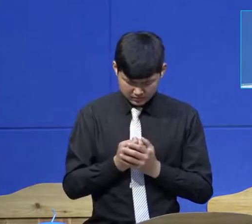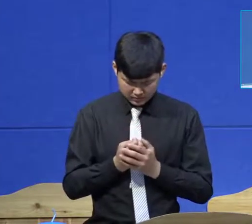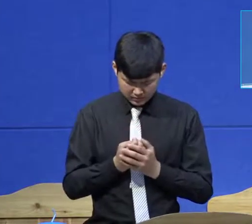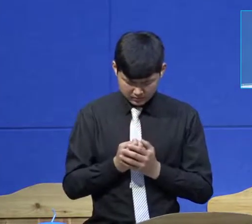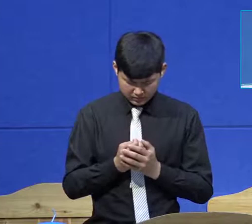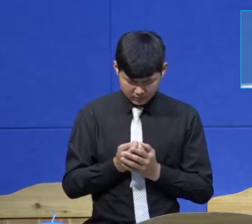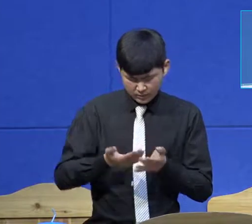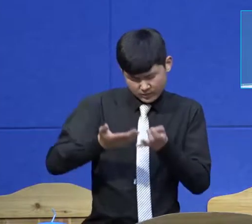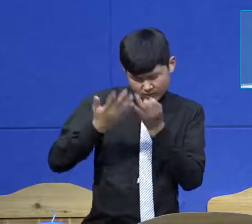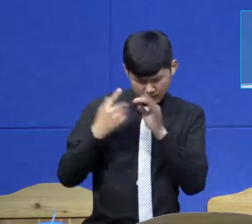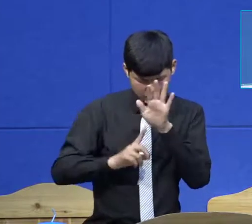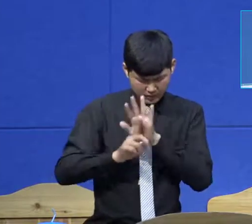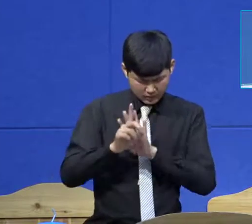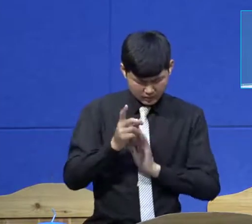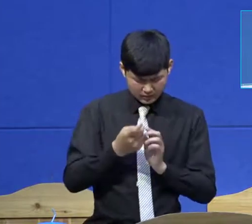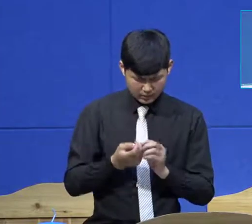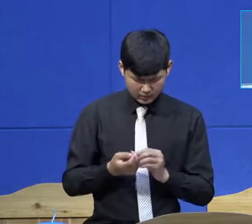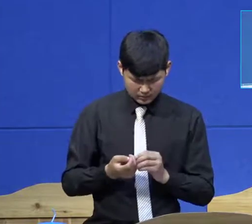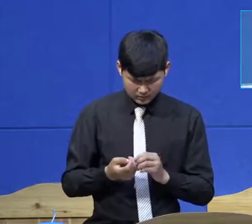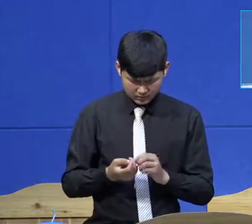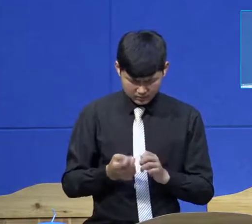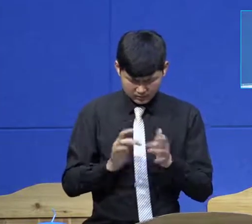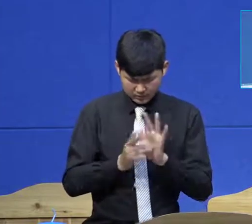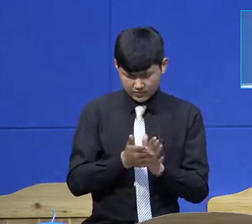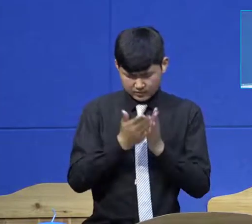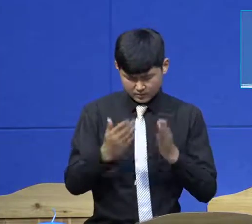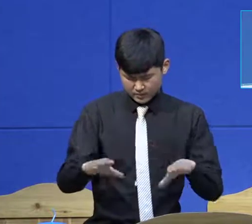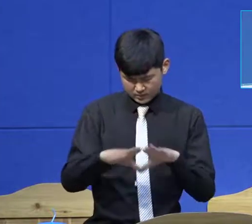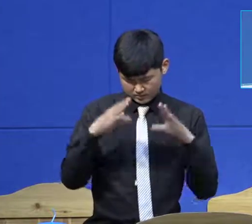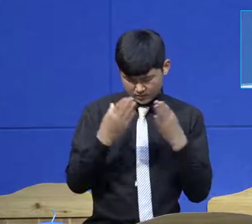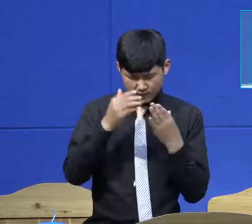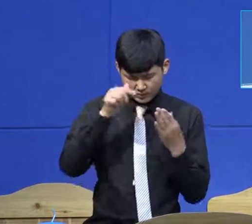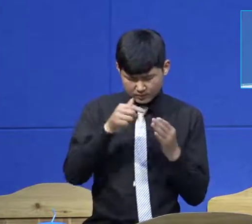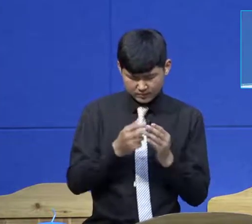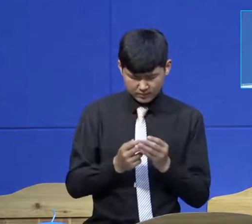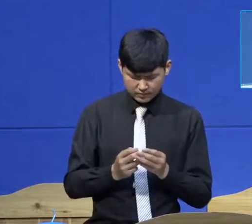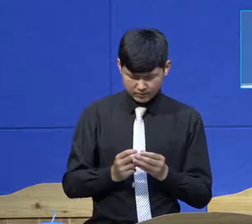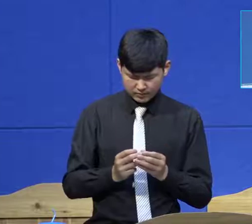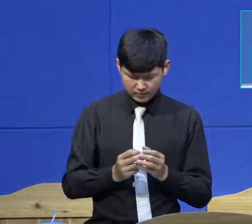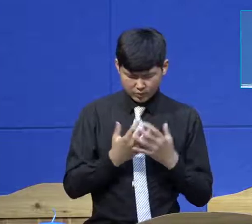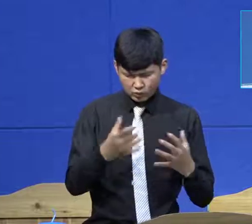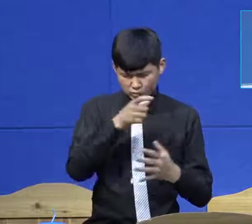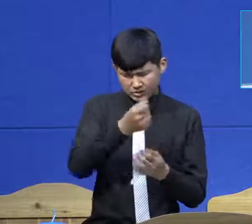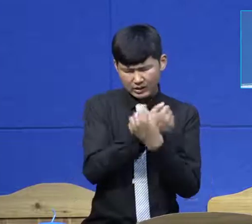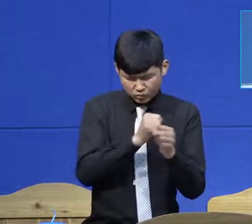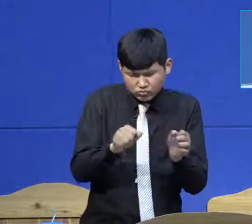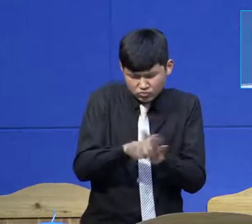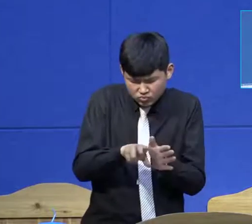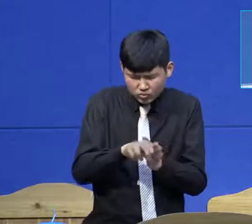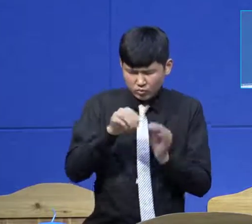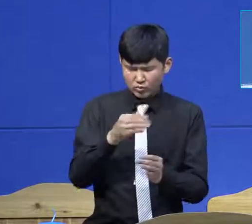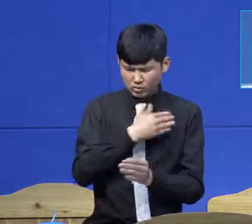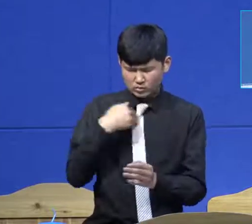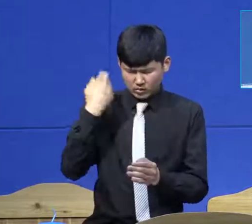Ирэх 7 оноос эхлэх Библийн семинар олон хүмүүс аврагдаж чадхаар бурхан та онцгойлон хамт